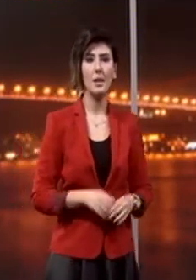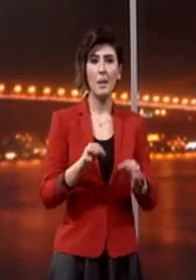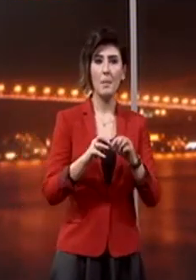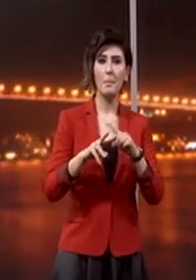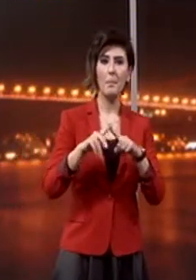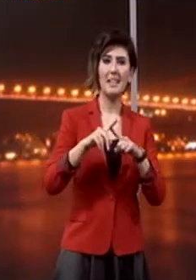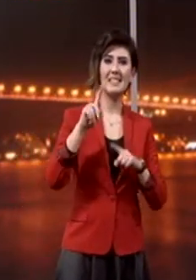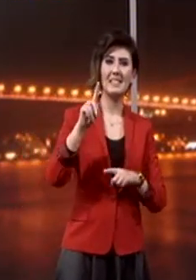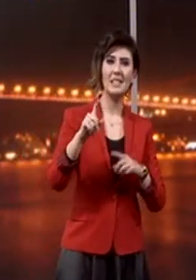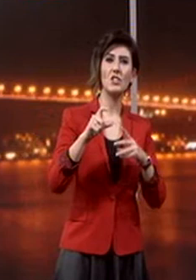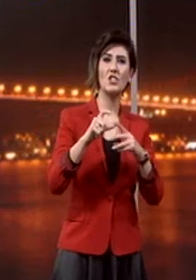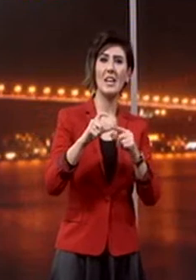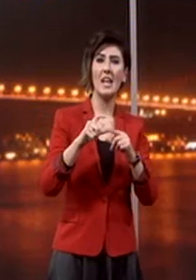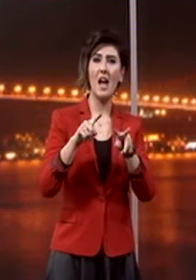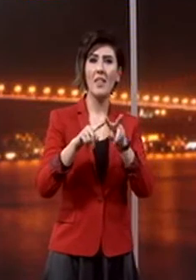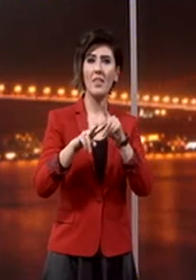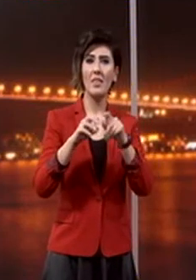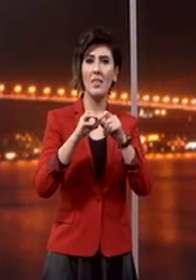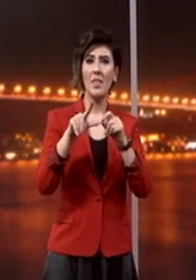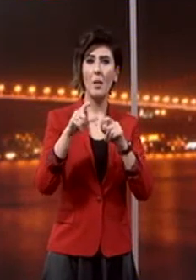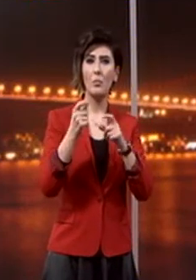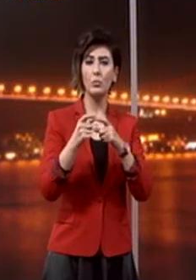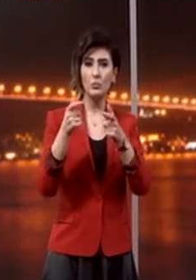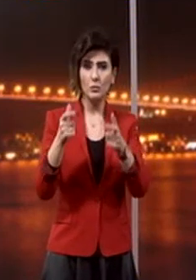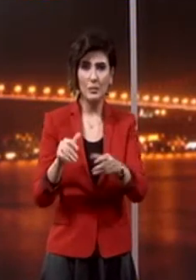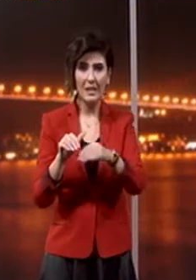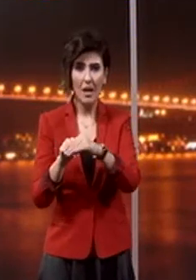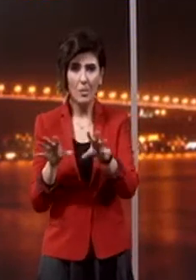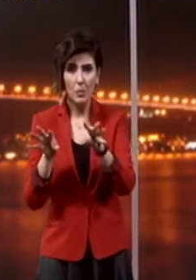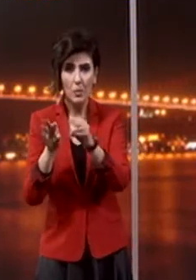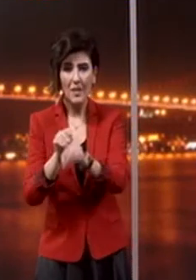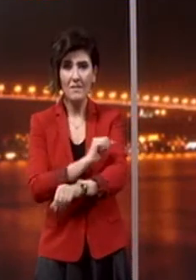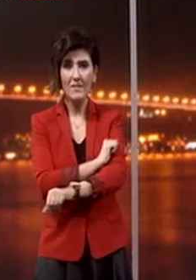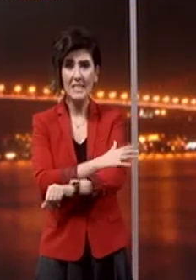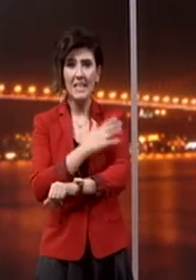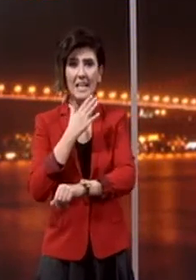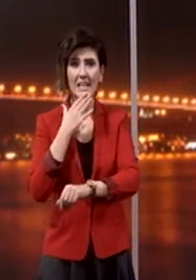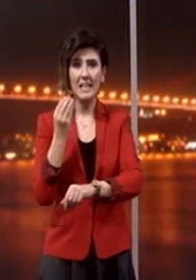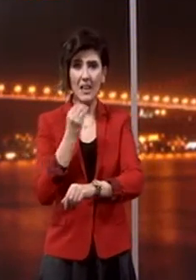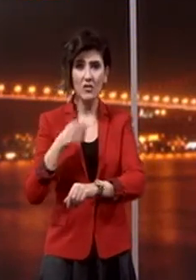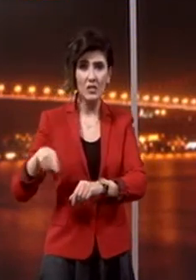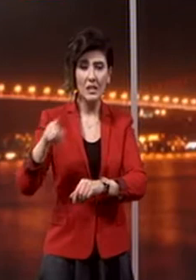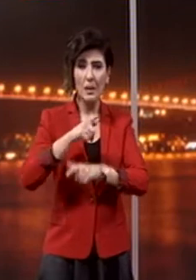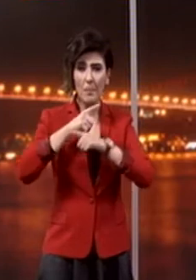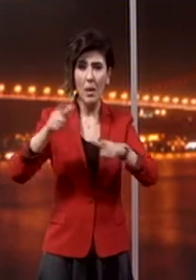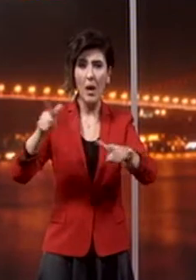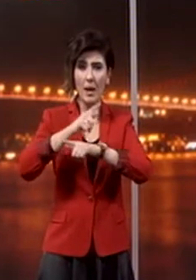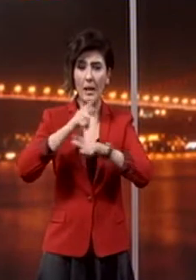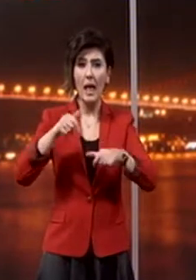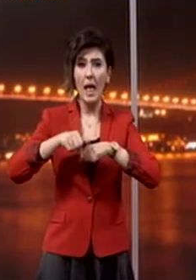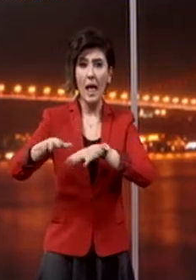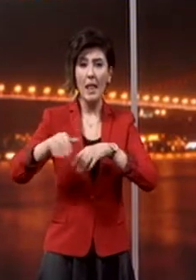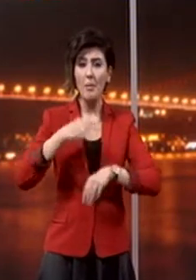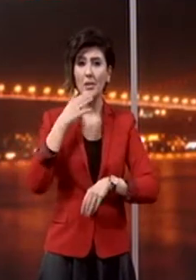Batı Şeria'daki Nablus kentinde bulunan kampta toplanan bir grup Filistinli gence gece boyunca slogan attı. Eylemci